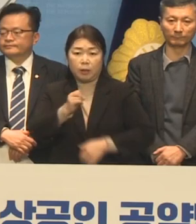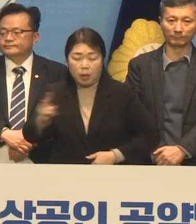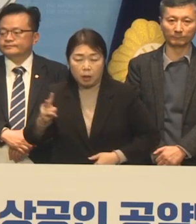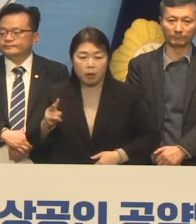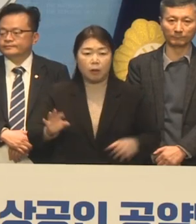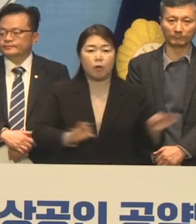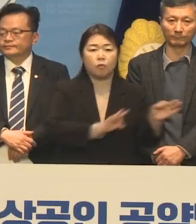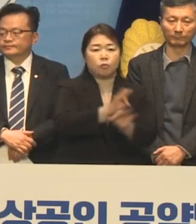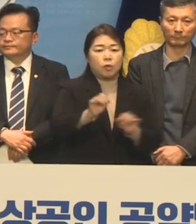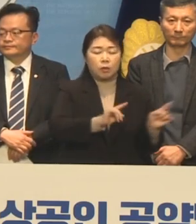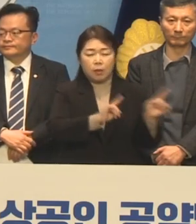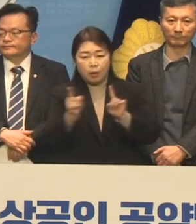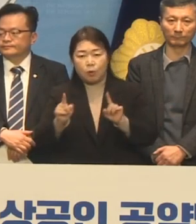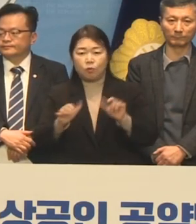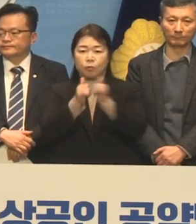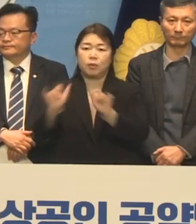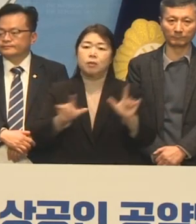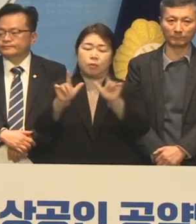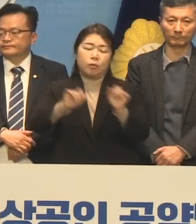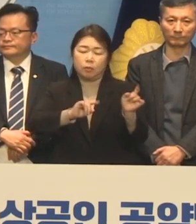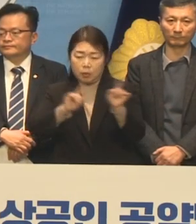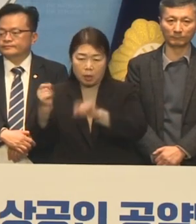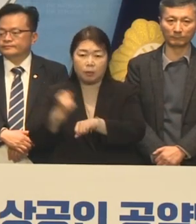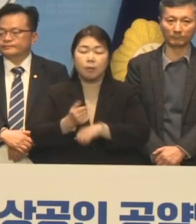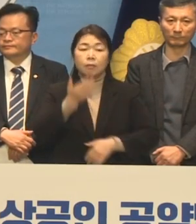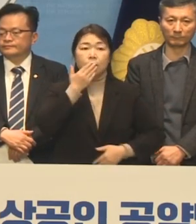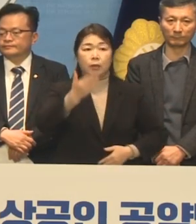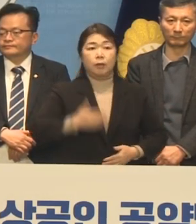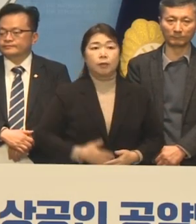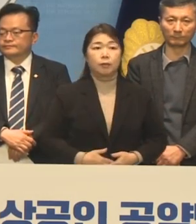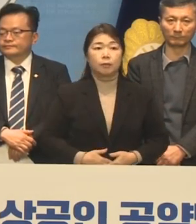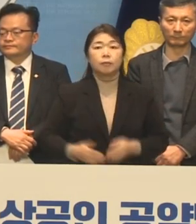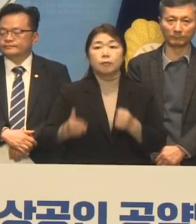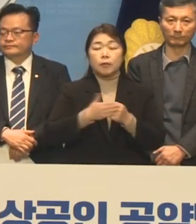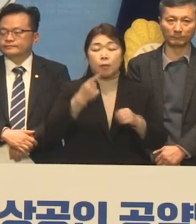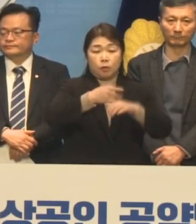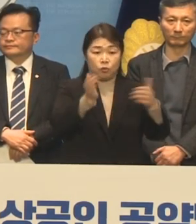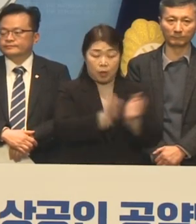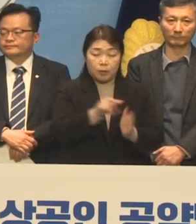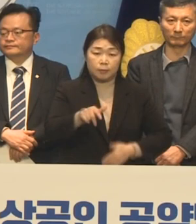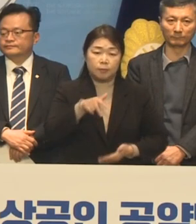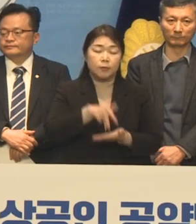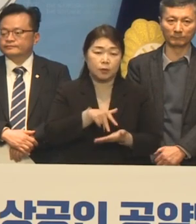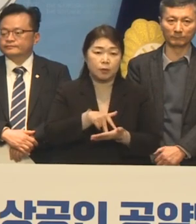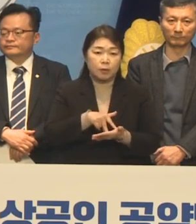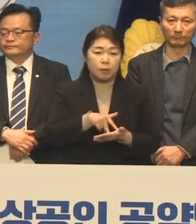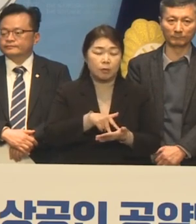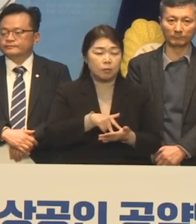있습니다. 더불어민주당은 소상공인들이 이자 부담과